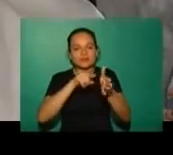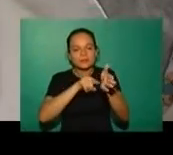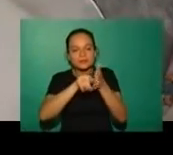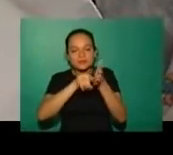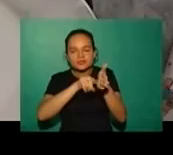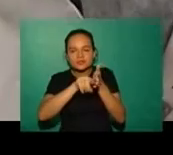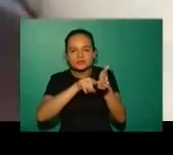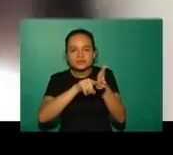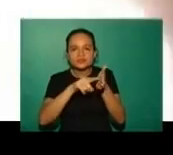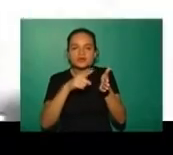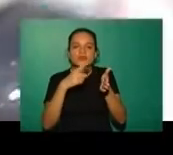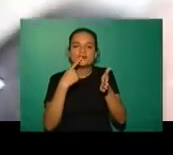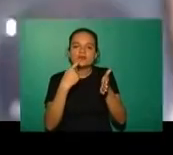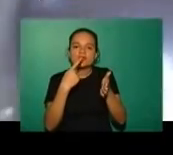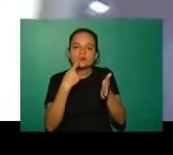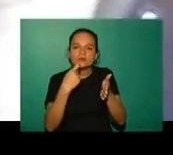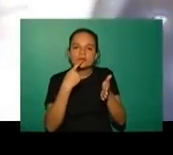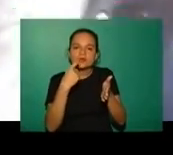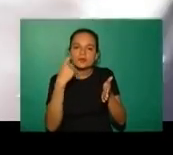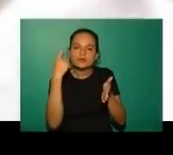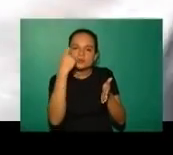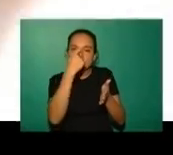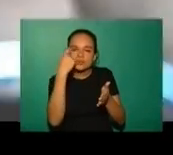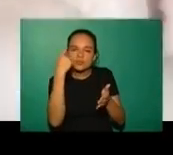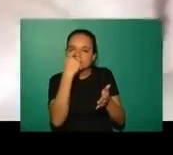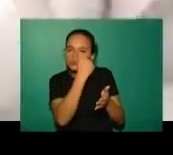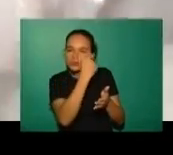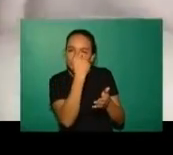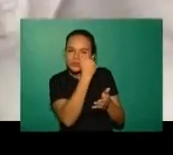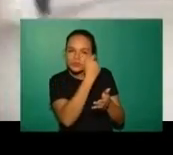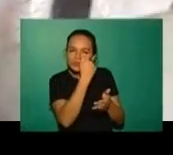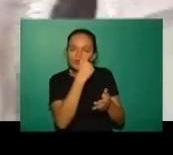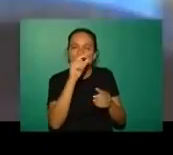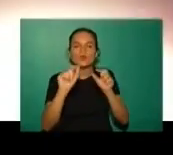à pesquisa do reflexo vermelho, o reflexo de Brickner.